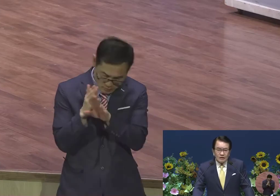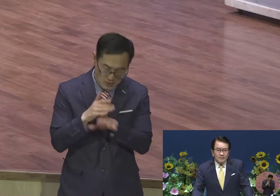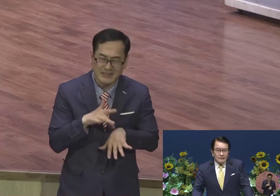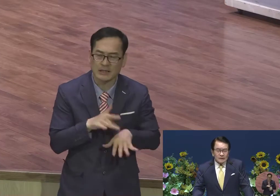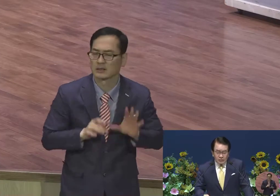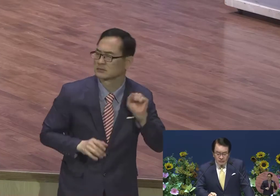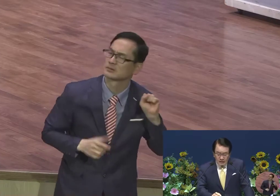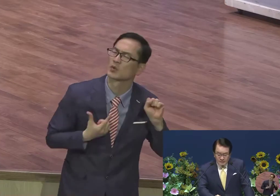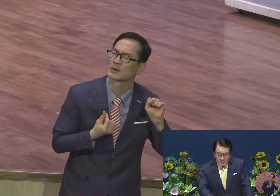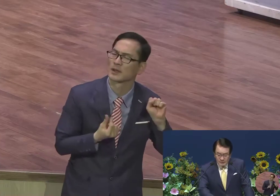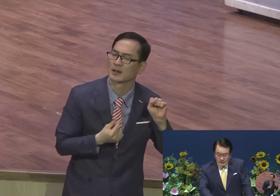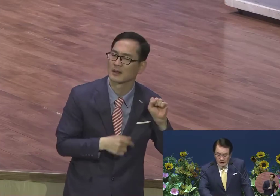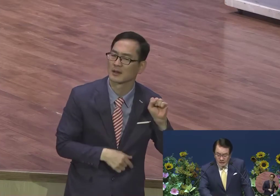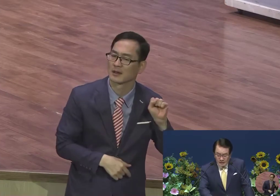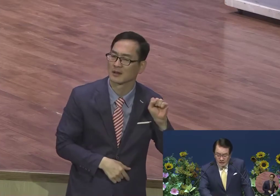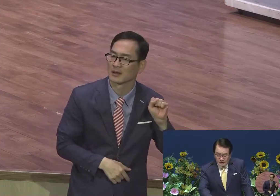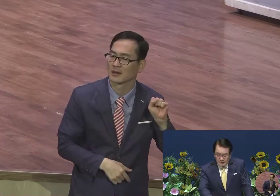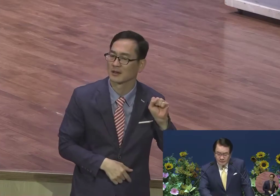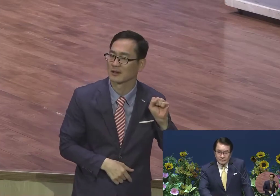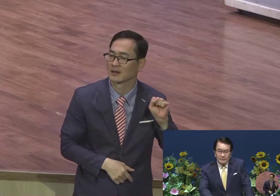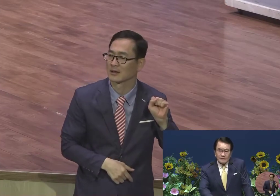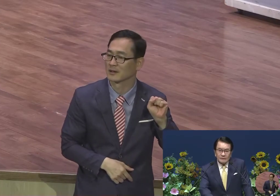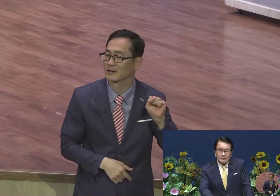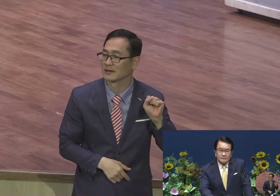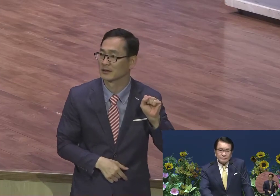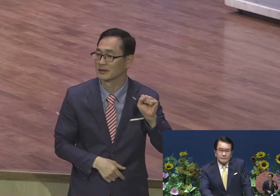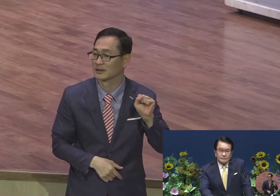귀신 앞에 사로잡히게 되면 뭐 돼요